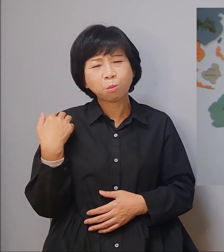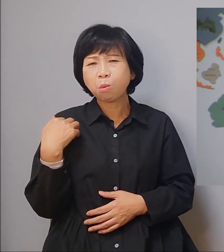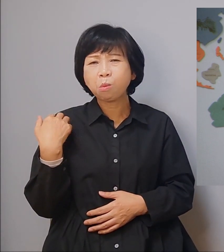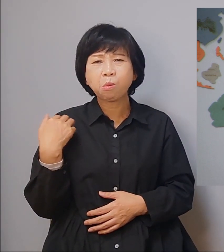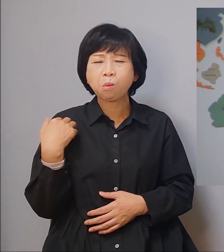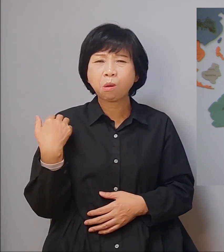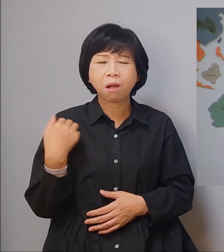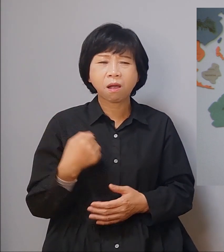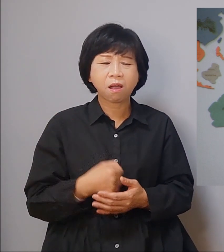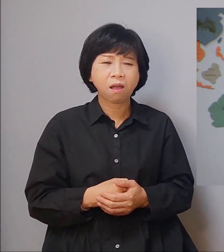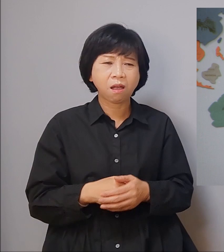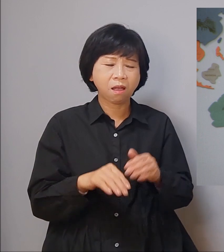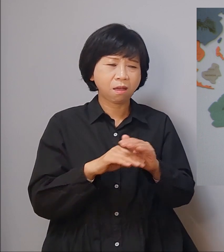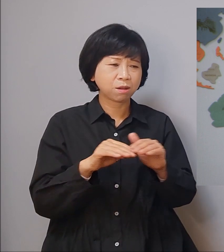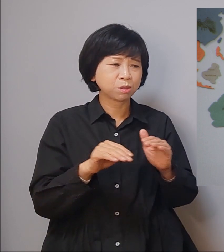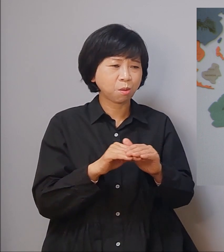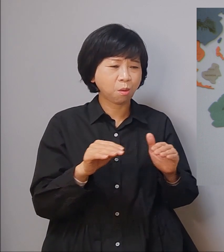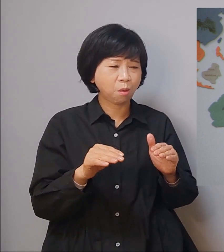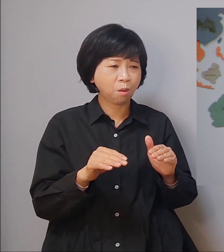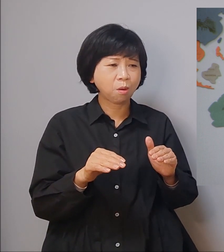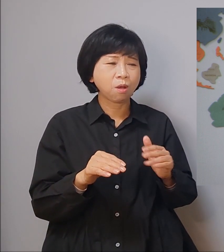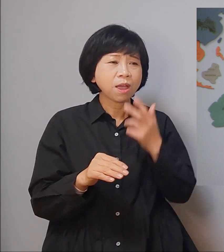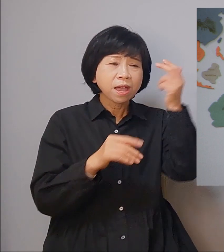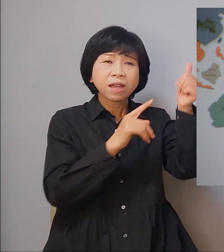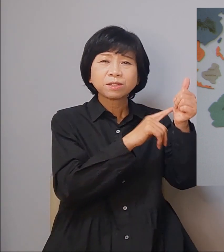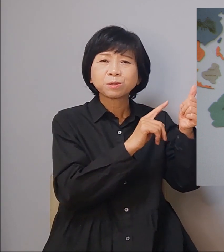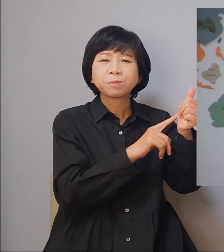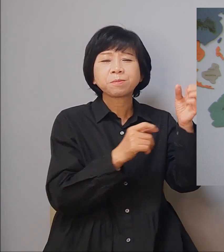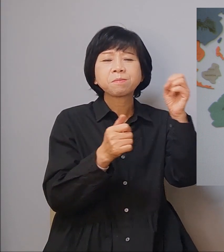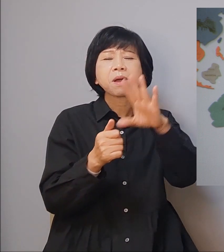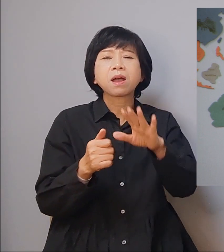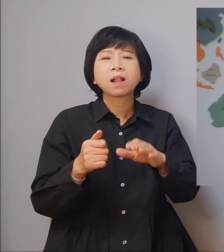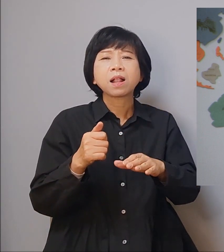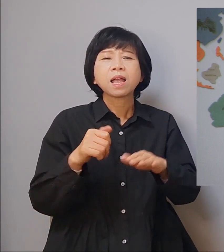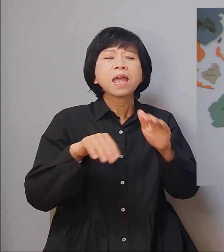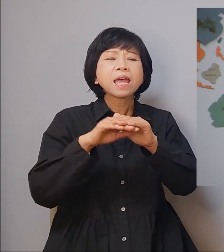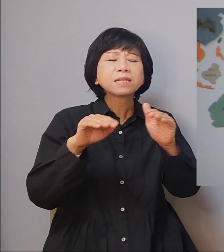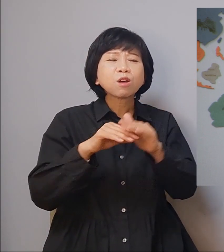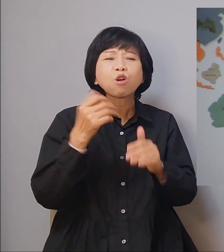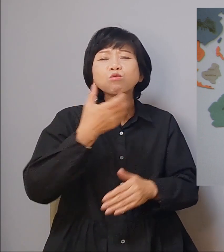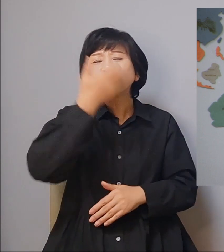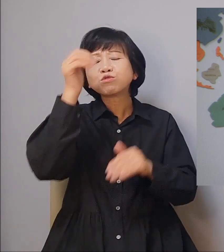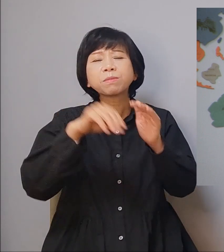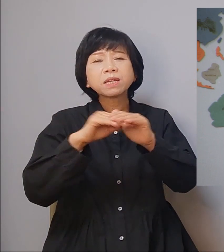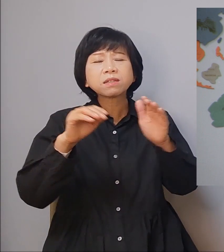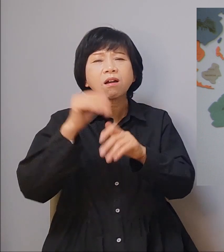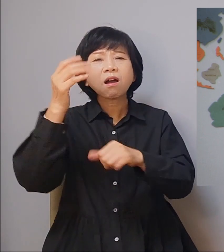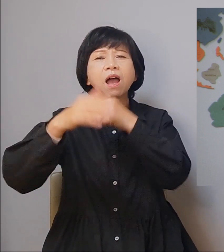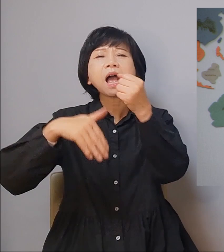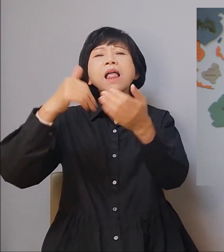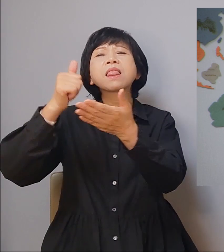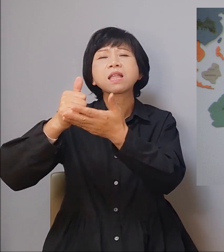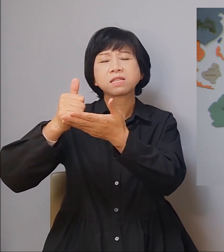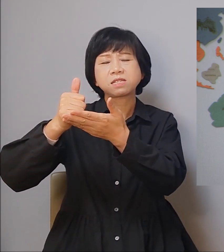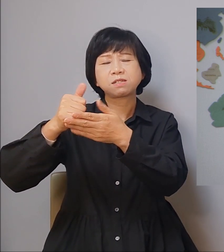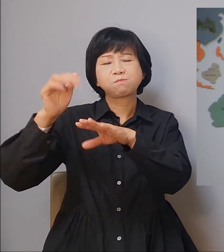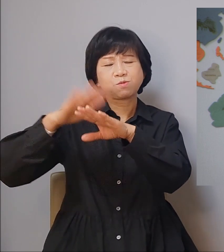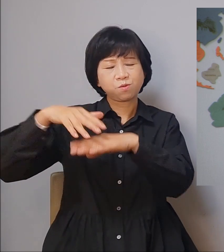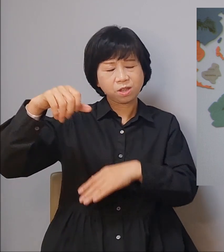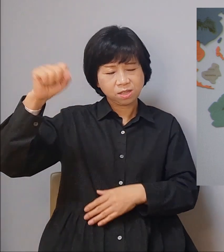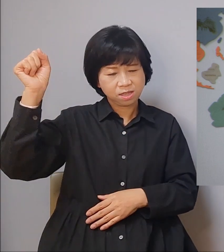자가 없습니다. 요셉이 그들에게 이르되 해석은 하나님께 있지 아니하나이까? 청하건대 내게